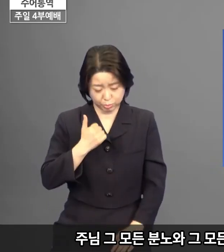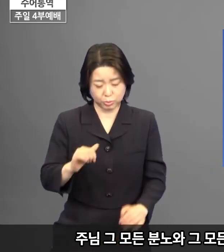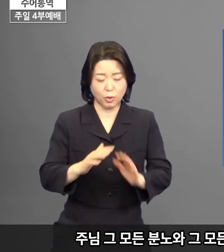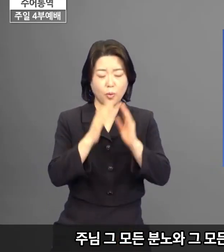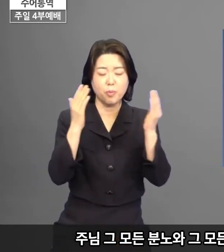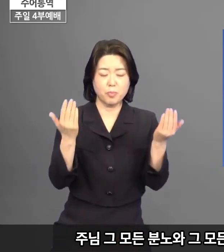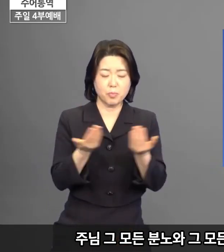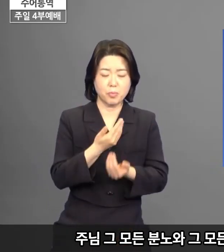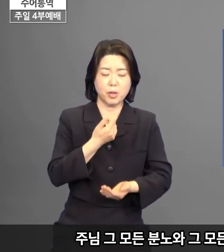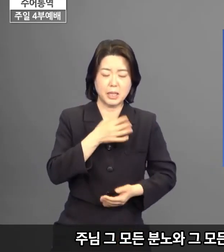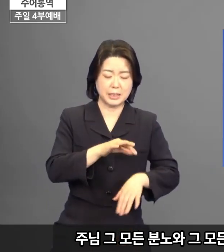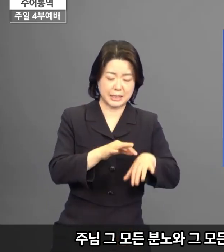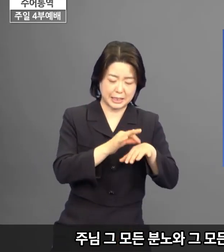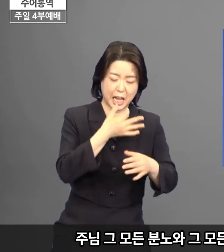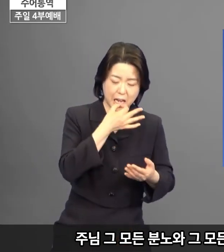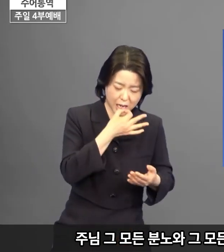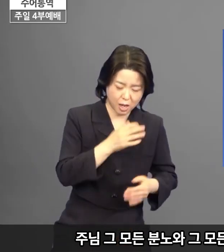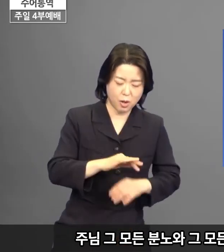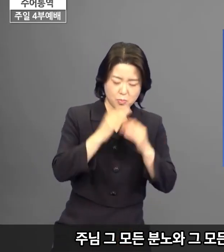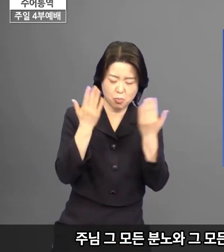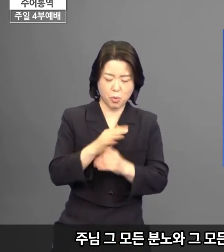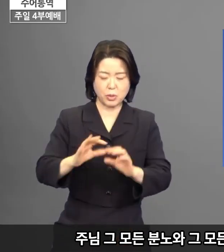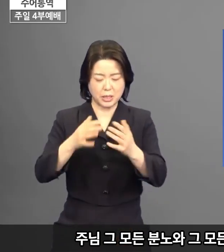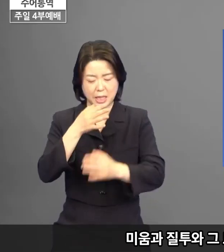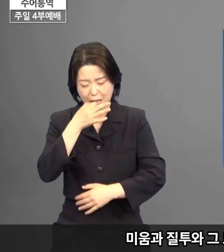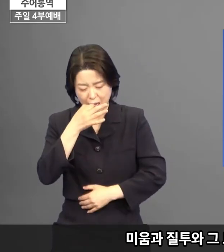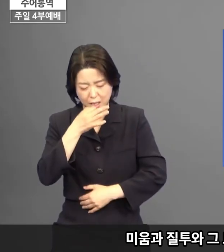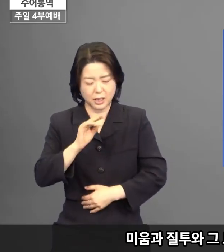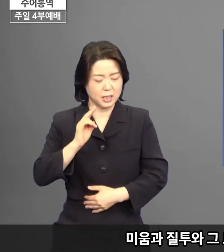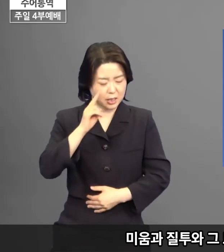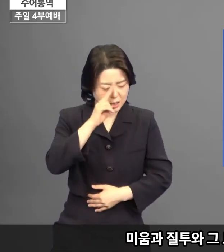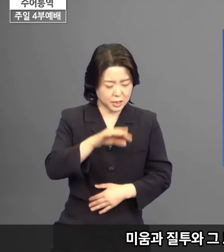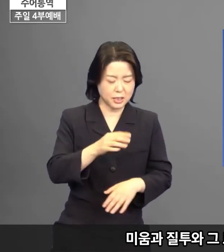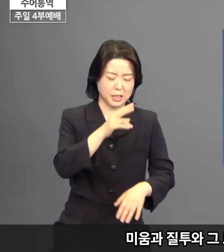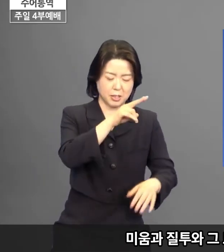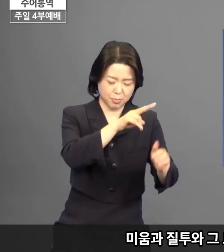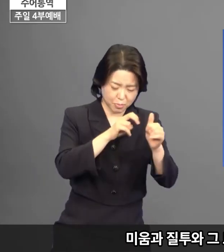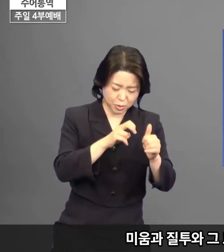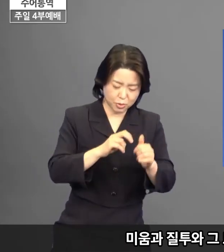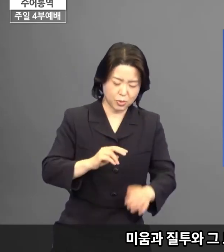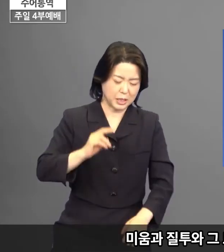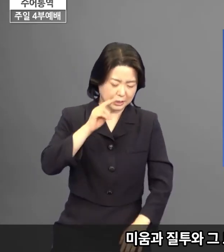모든 정욕과 모든 탐욕과 시기와 미움과